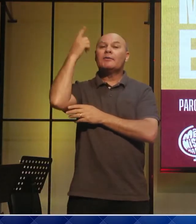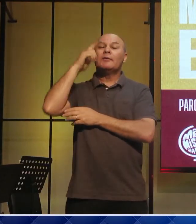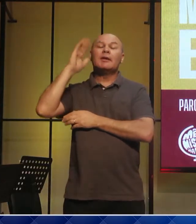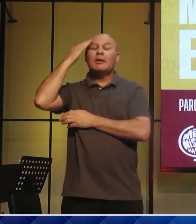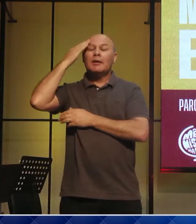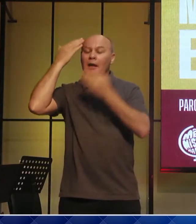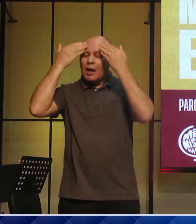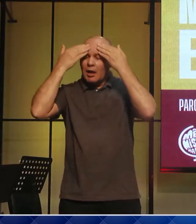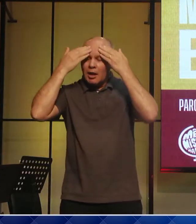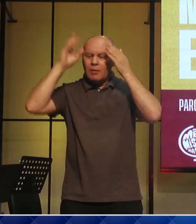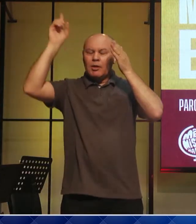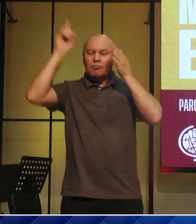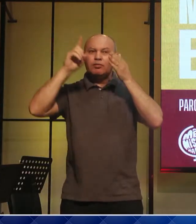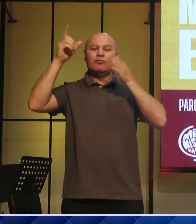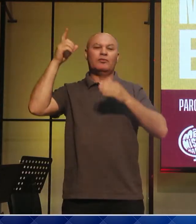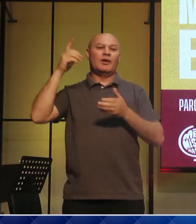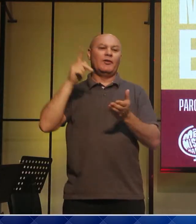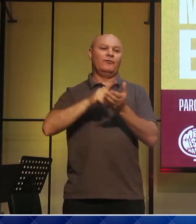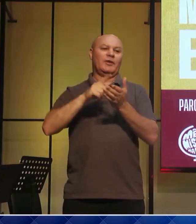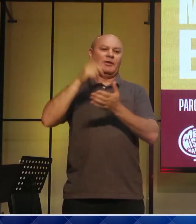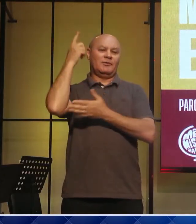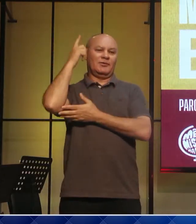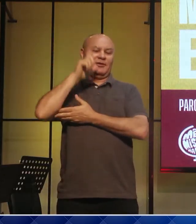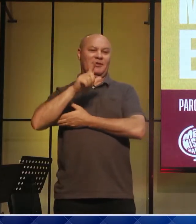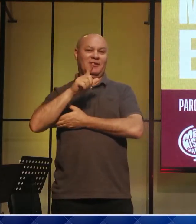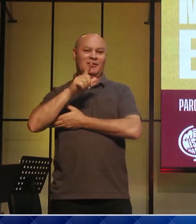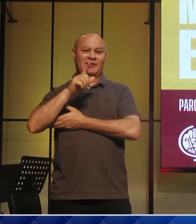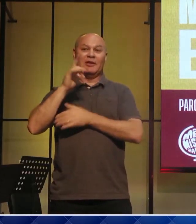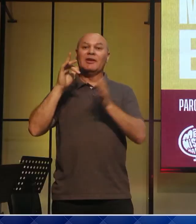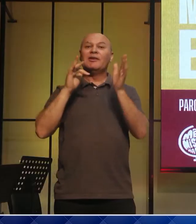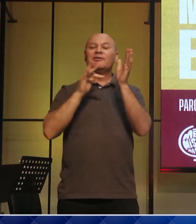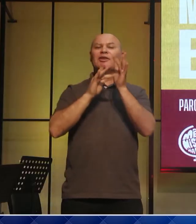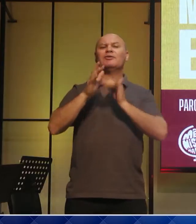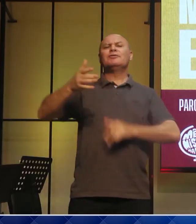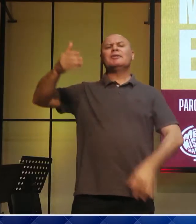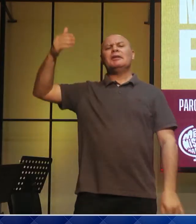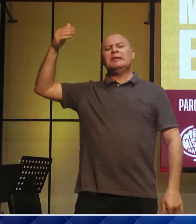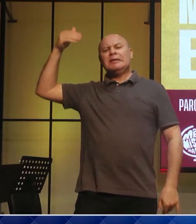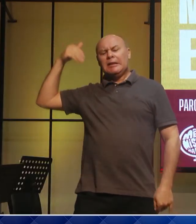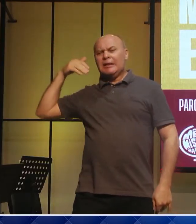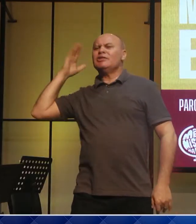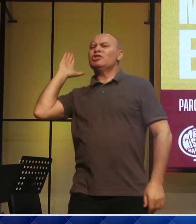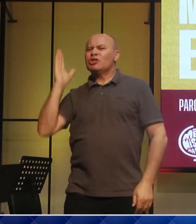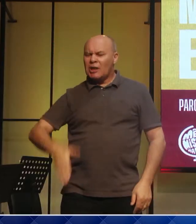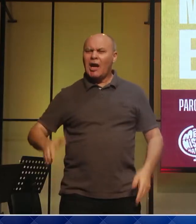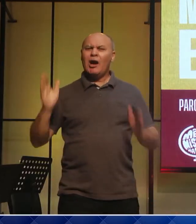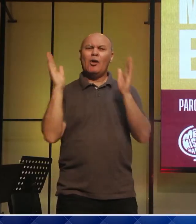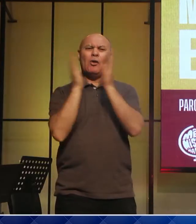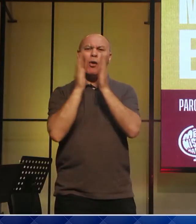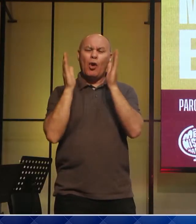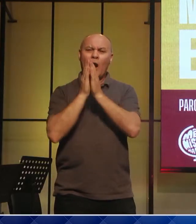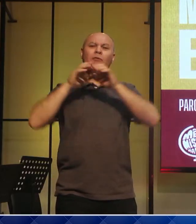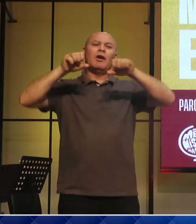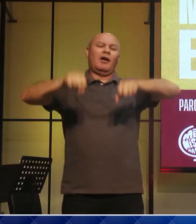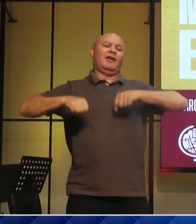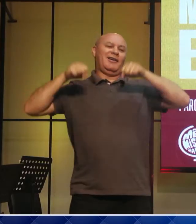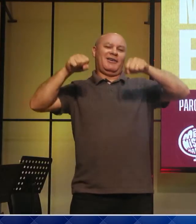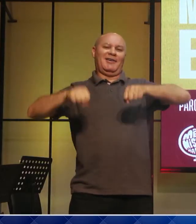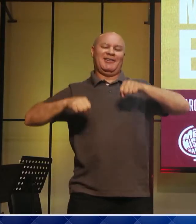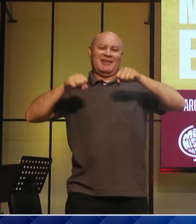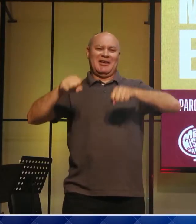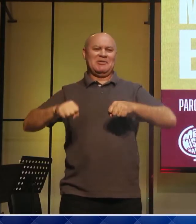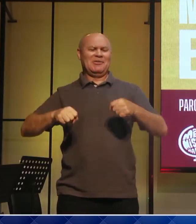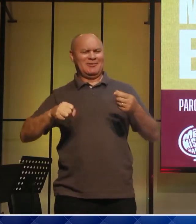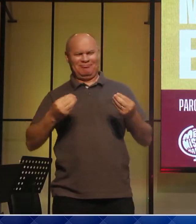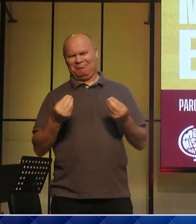eles falaram. Jesus já estava orando por Canoas, e eu falei isso já algumas vezes, alguns anos anteriores aqui, porque ele não